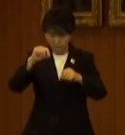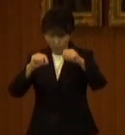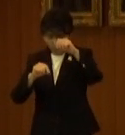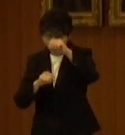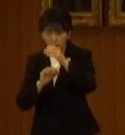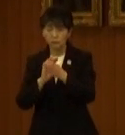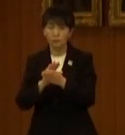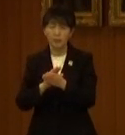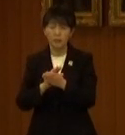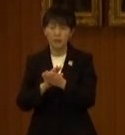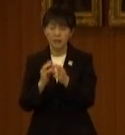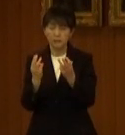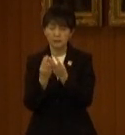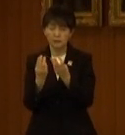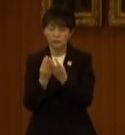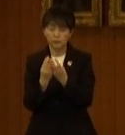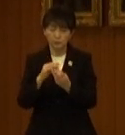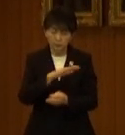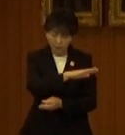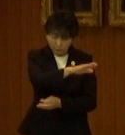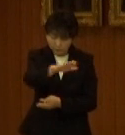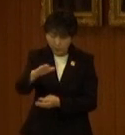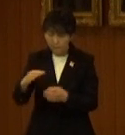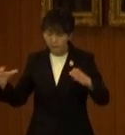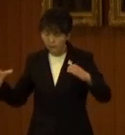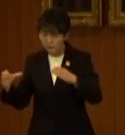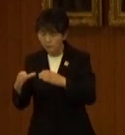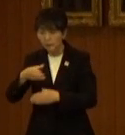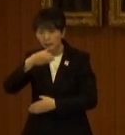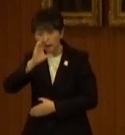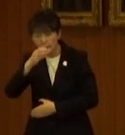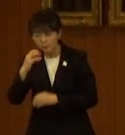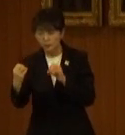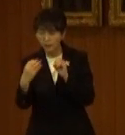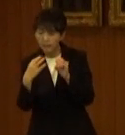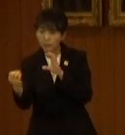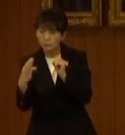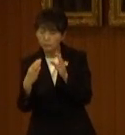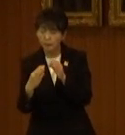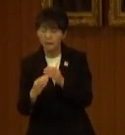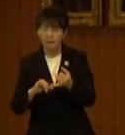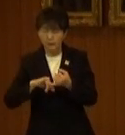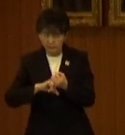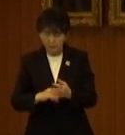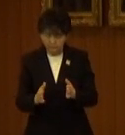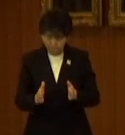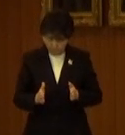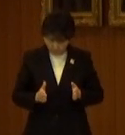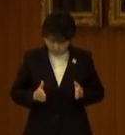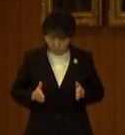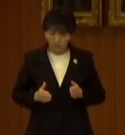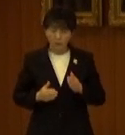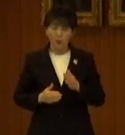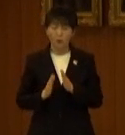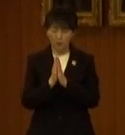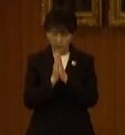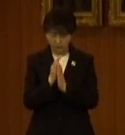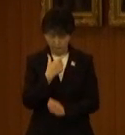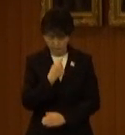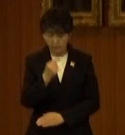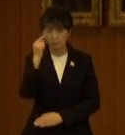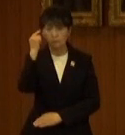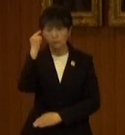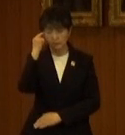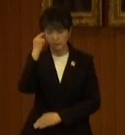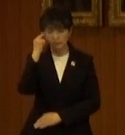人数での飲食会食、こういったもののぜひ避けていただくよう重ねてお願いを申し上げたい